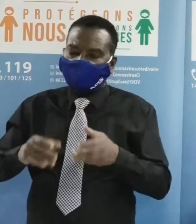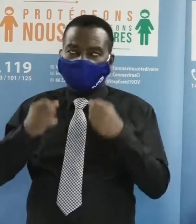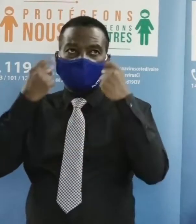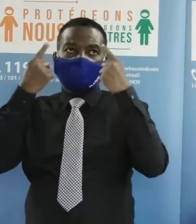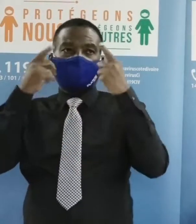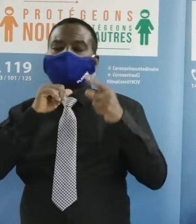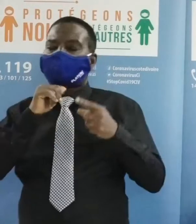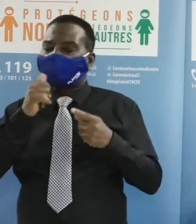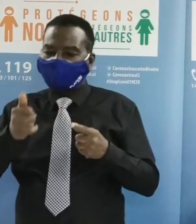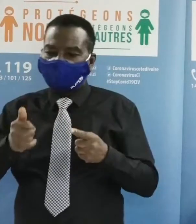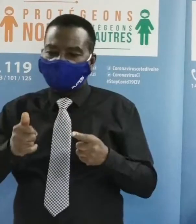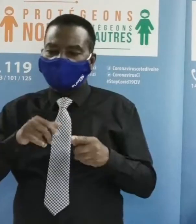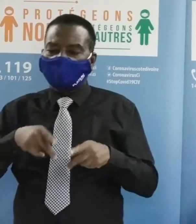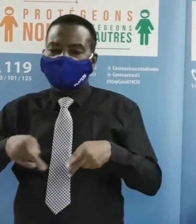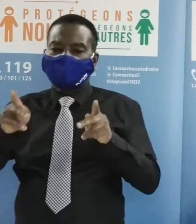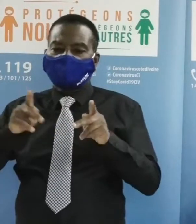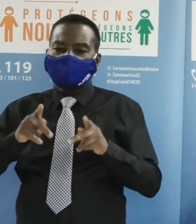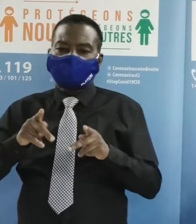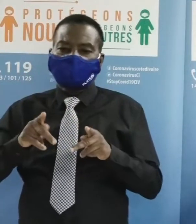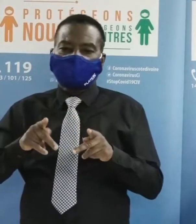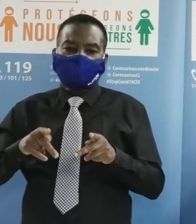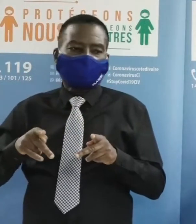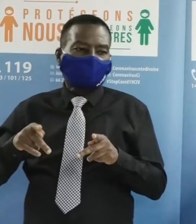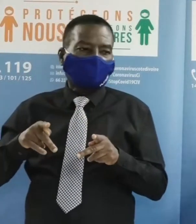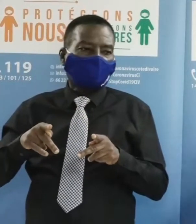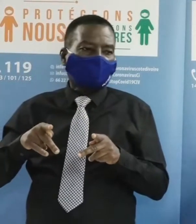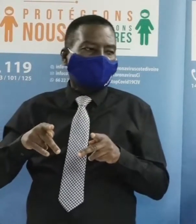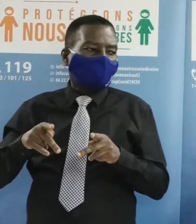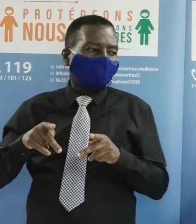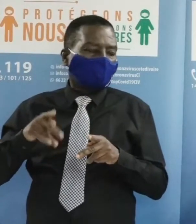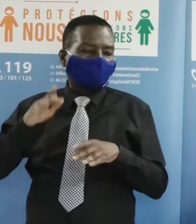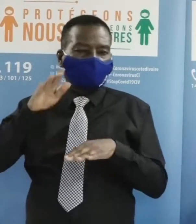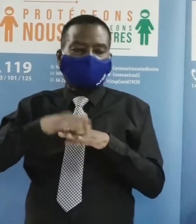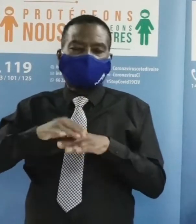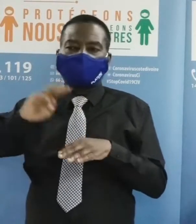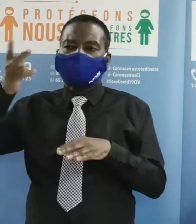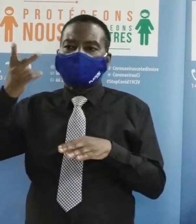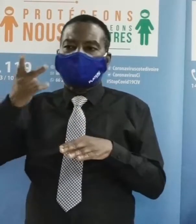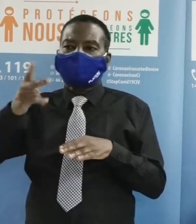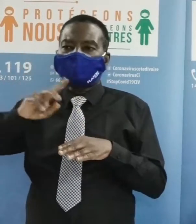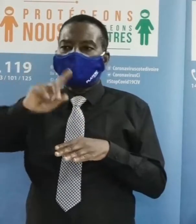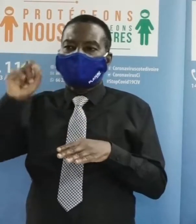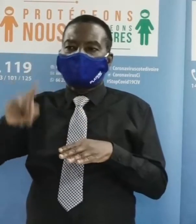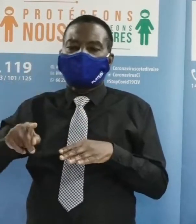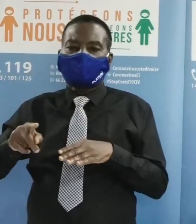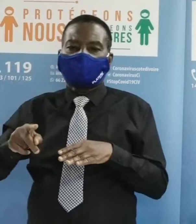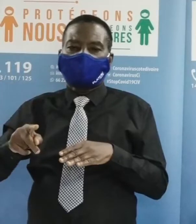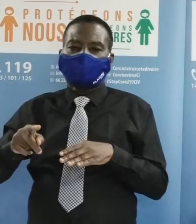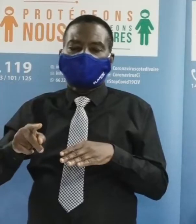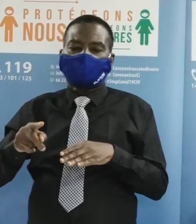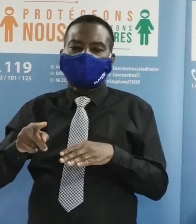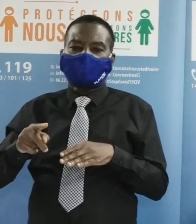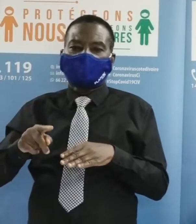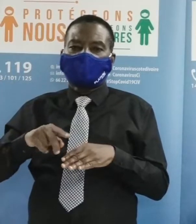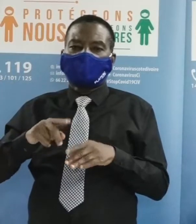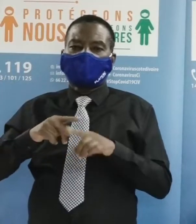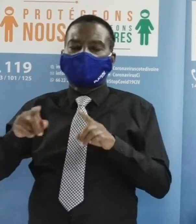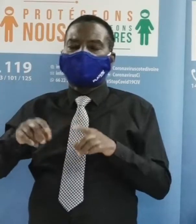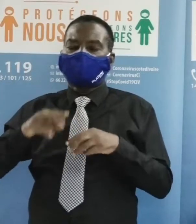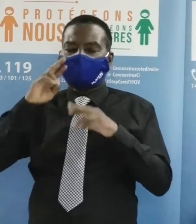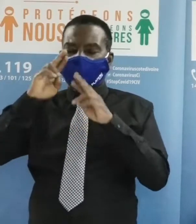et ça me permet de conclure bondi sur la deuxième question que je m'adressais à vos commissaire mais je vais quand même